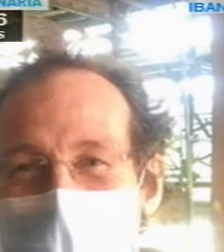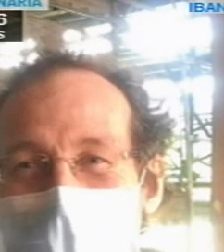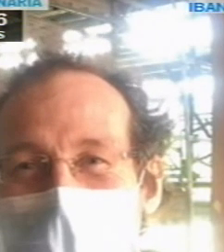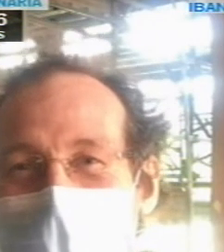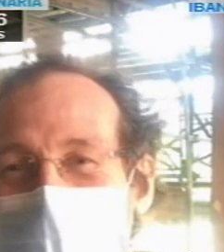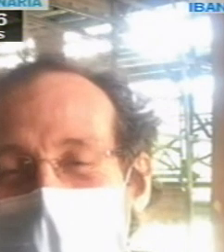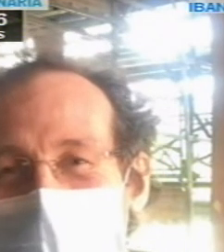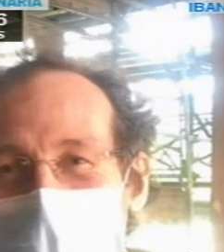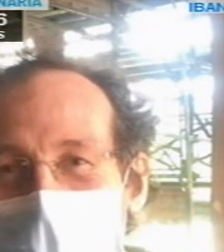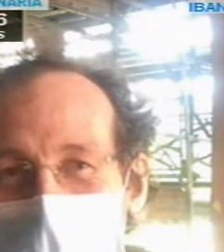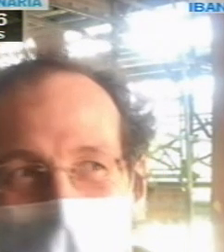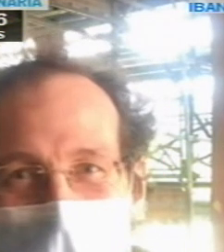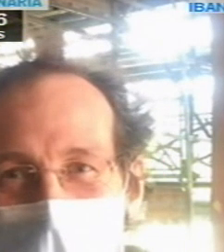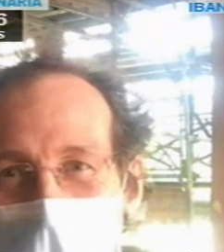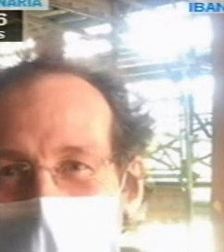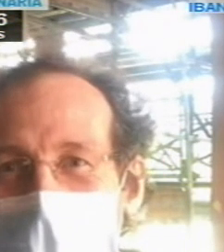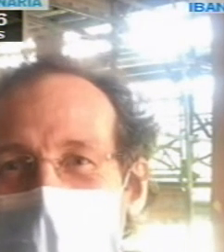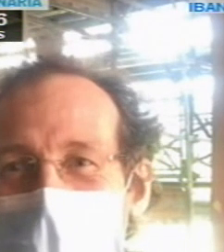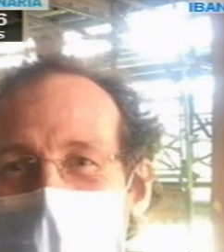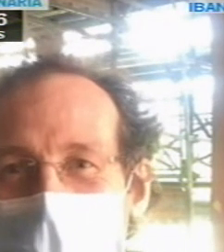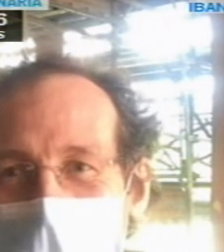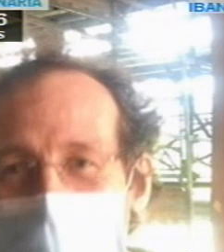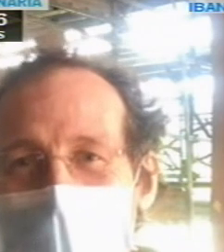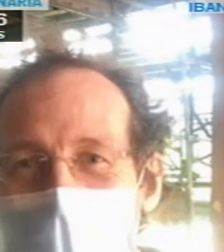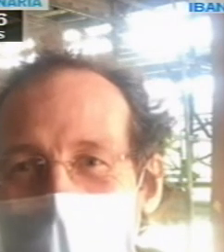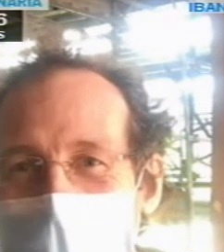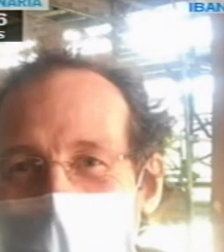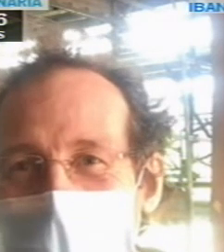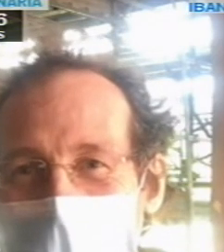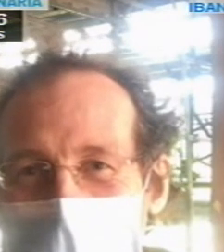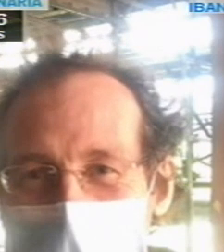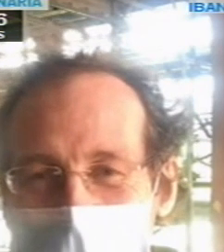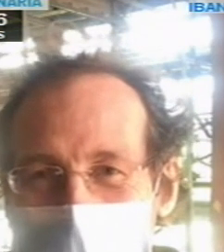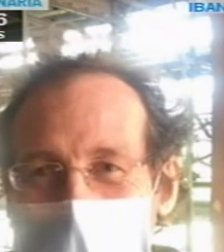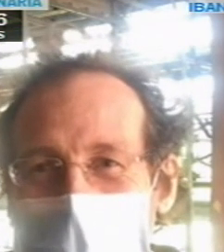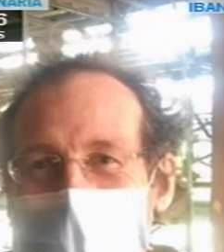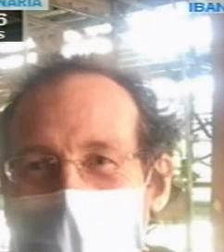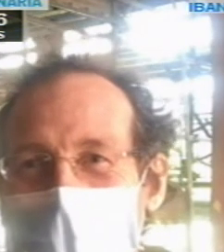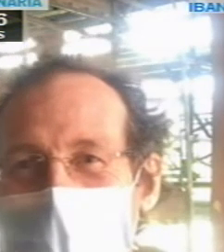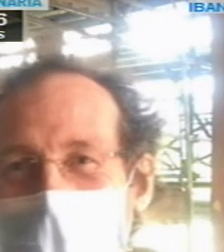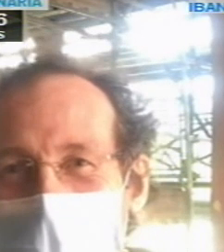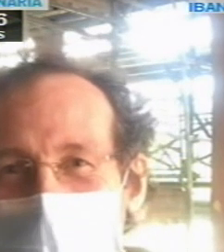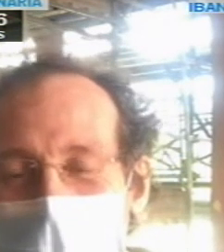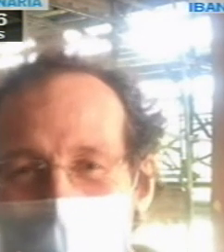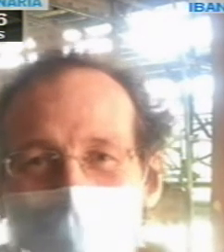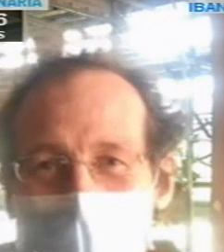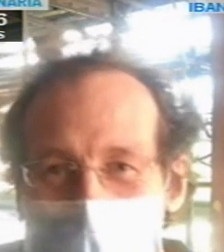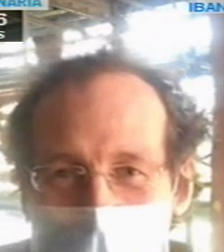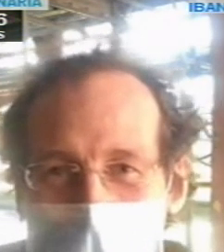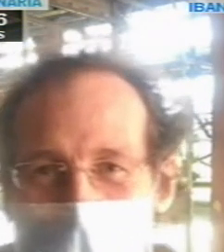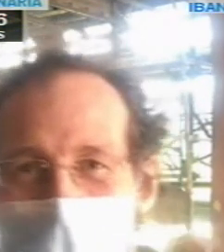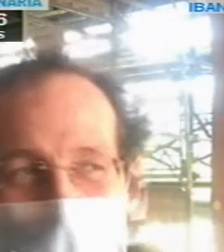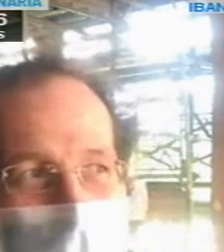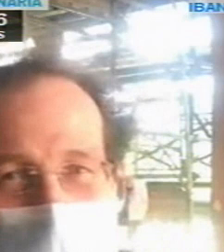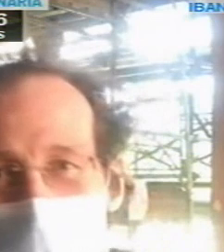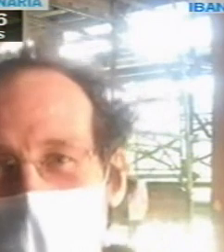magari non si vedeva da tanto tempo, insomma magari da un lato è anche comprensibile che chiacchierino un po', che si scambino un po' di opinioni, però insomma diciamo